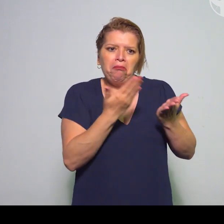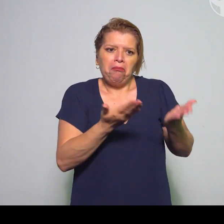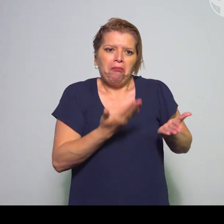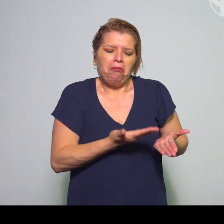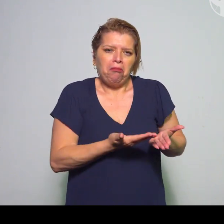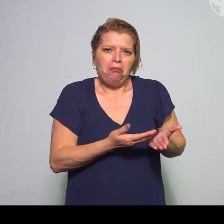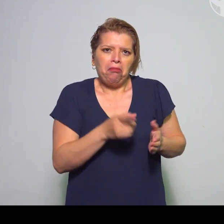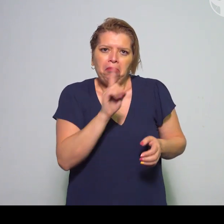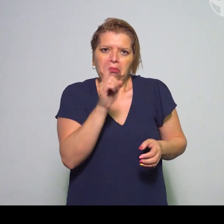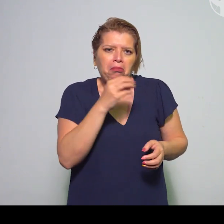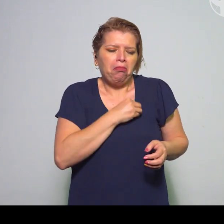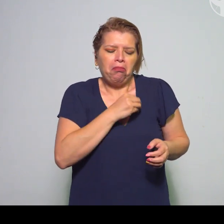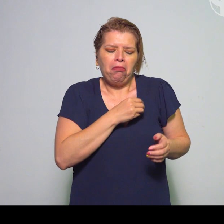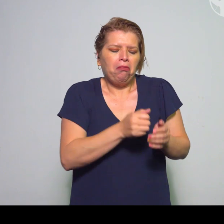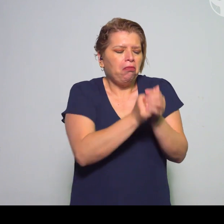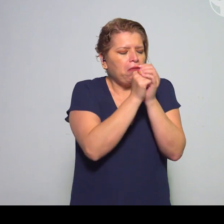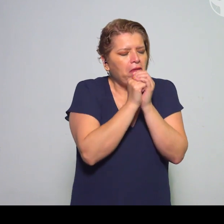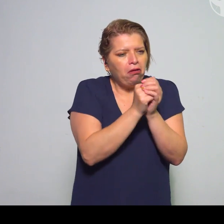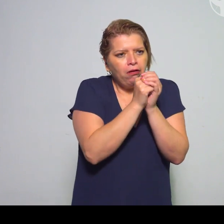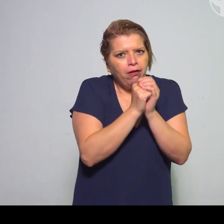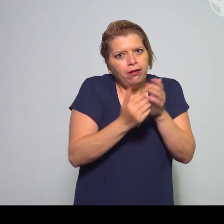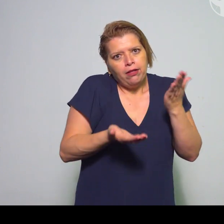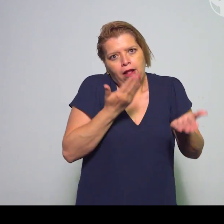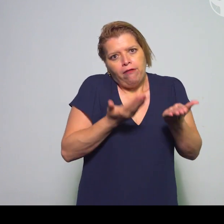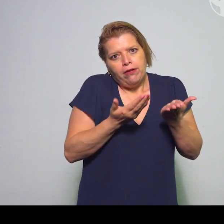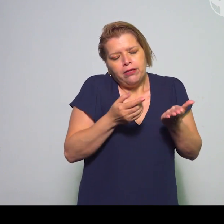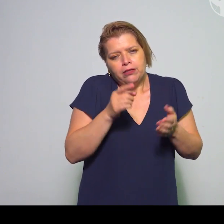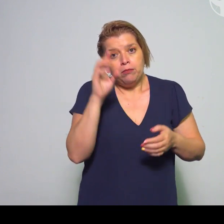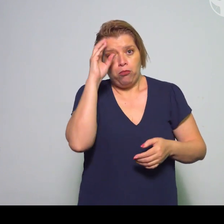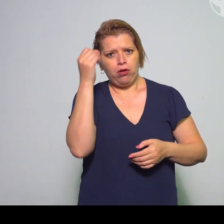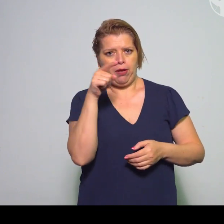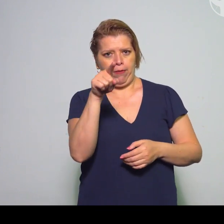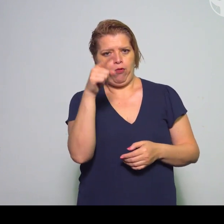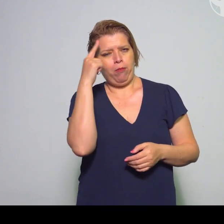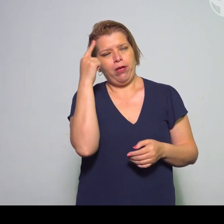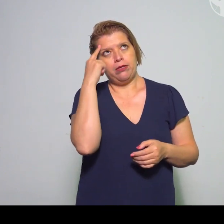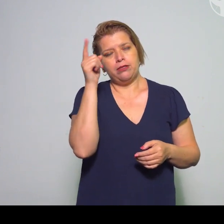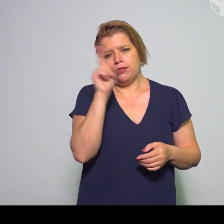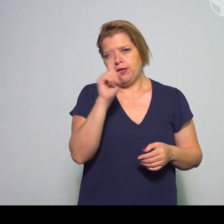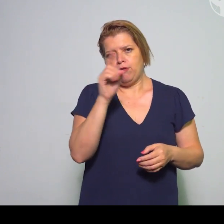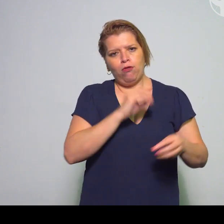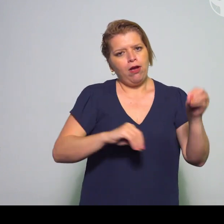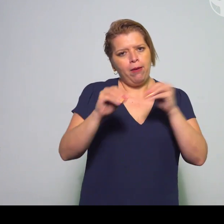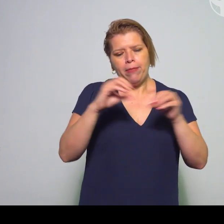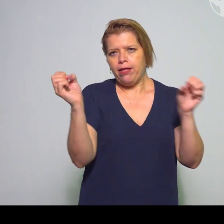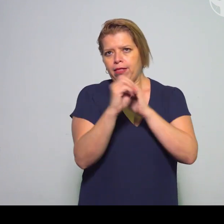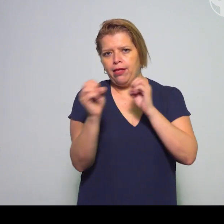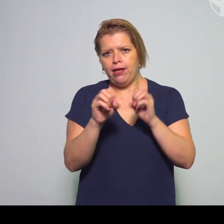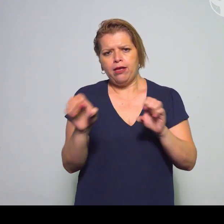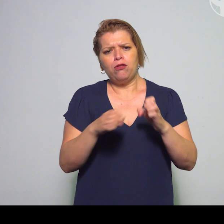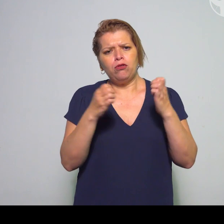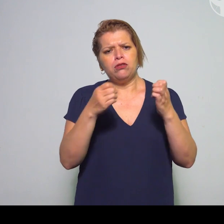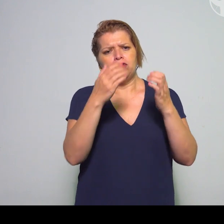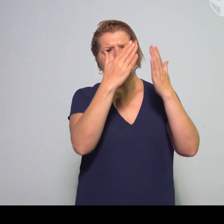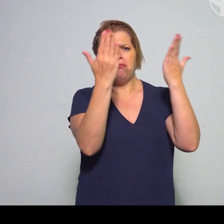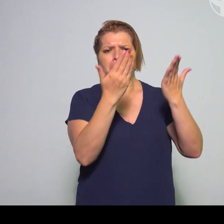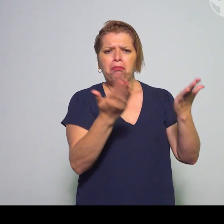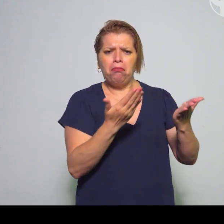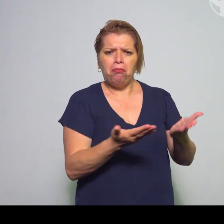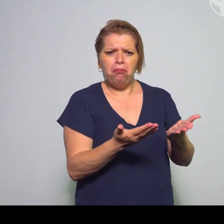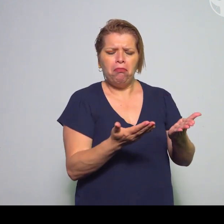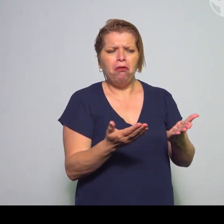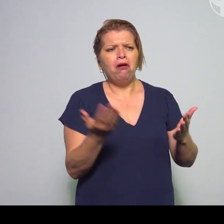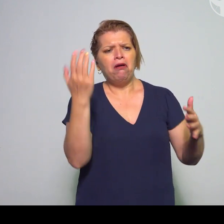orar, y lo digo entre comillas por aquello que no ves que cambie, porque las cosas siguen igual, y desististe de